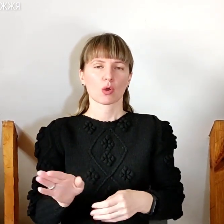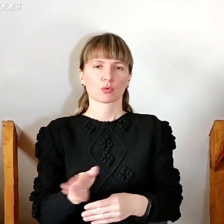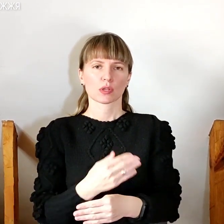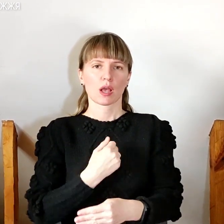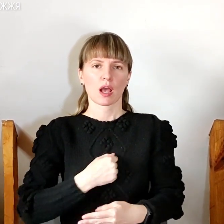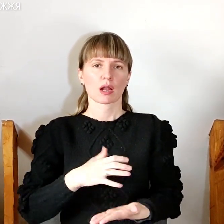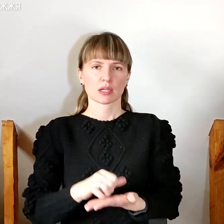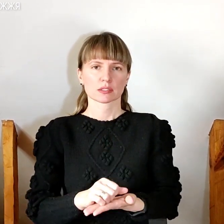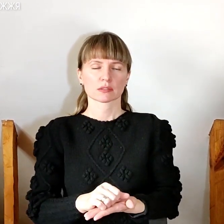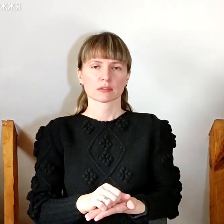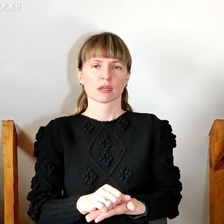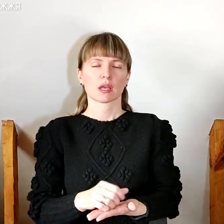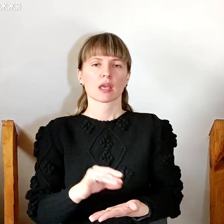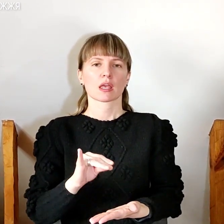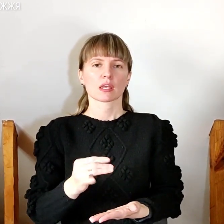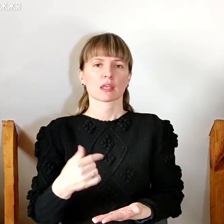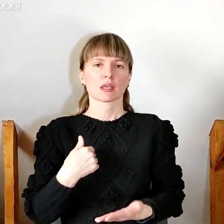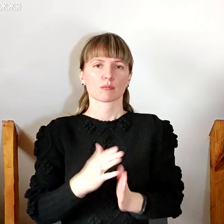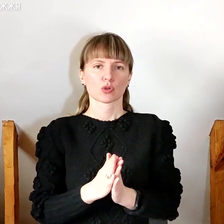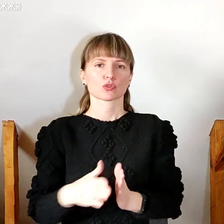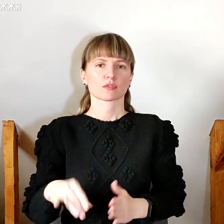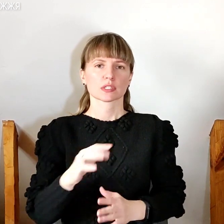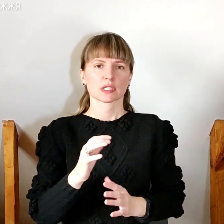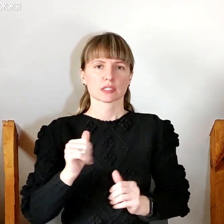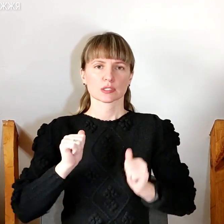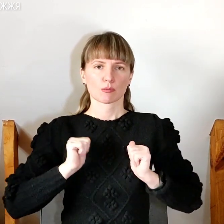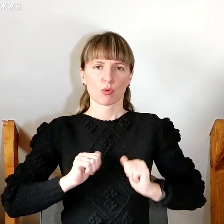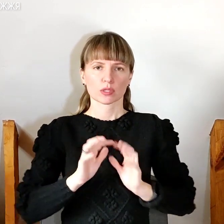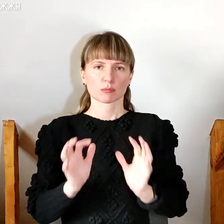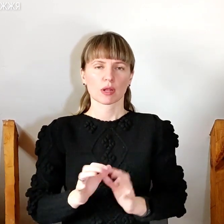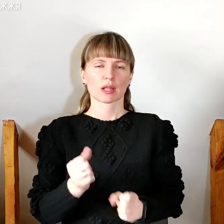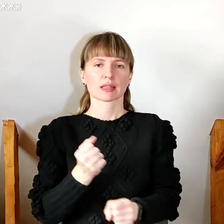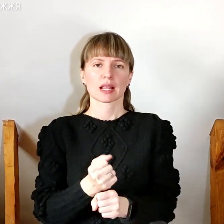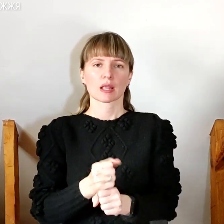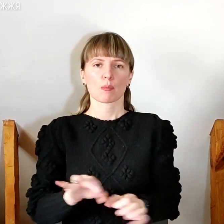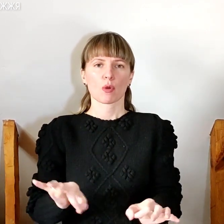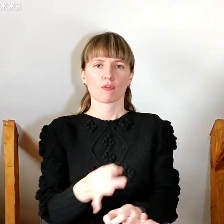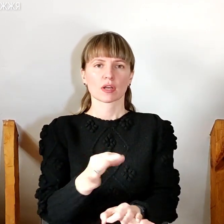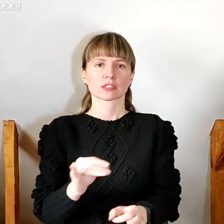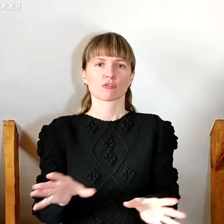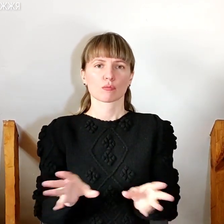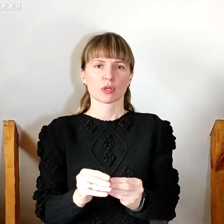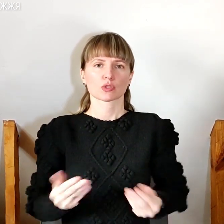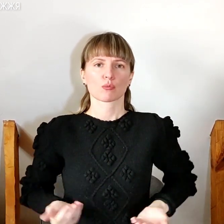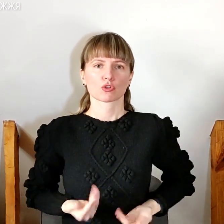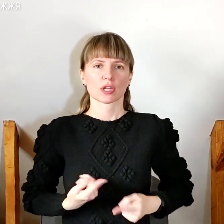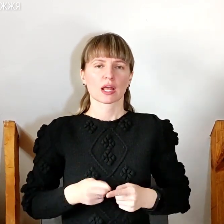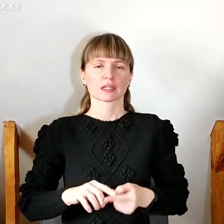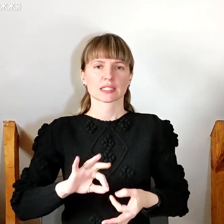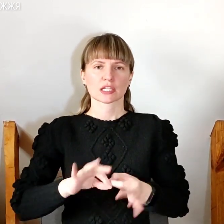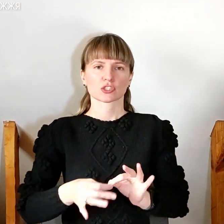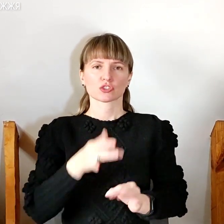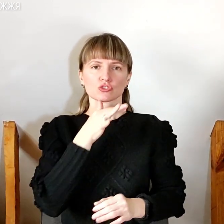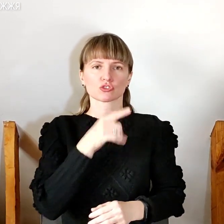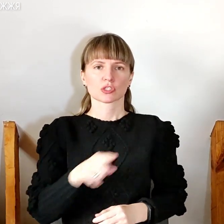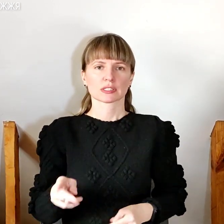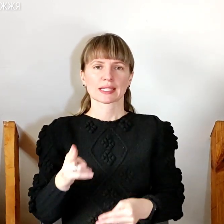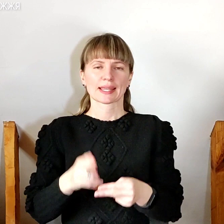проханням зберігати спокій, не робити провокації та разом прожити цей складний час. Кінець цитати, про це ще раз хочу наголосити, на своїй